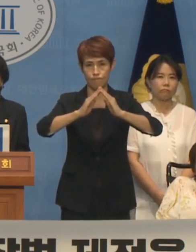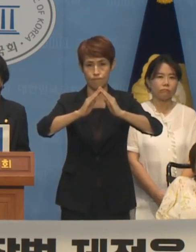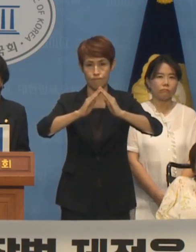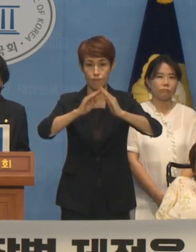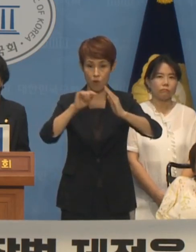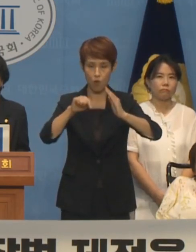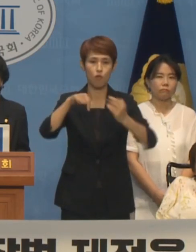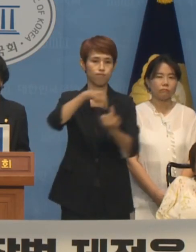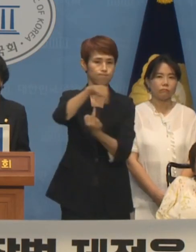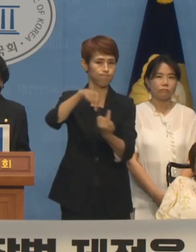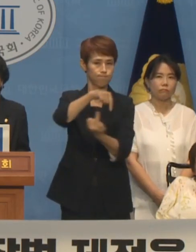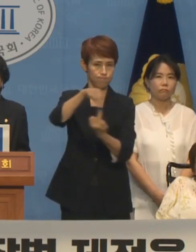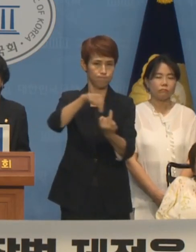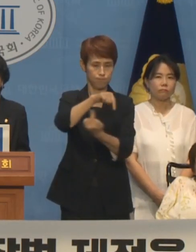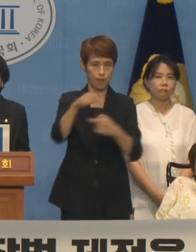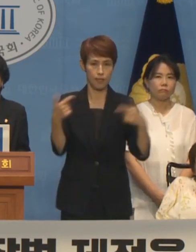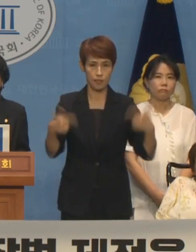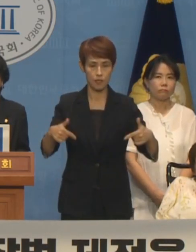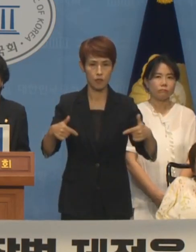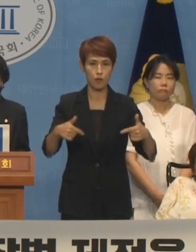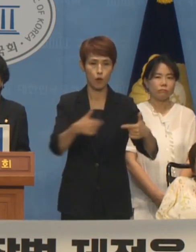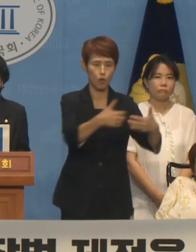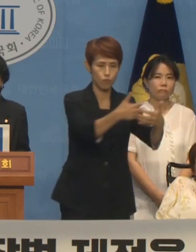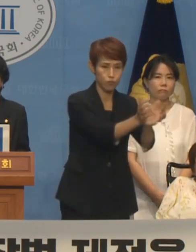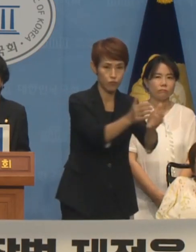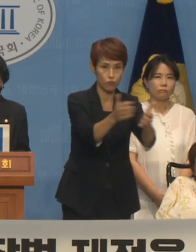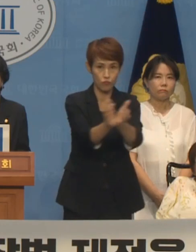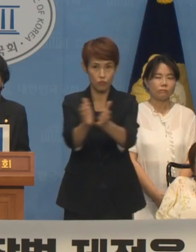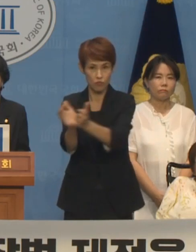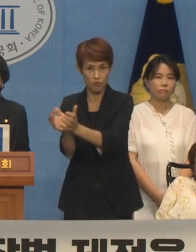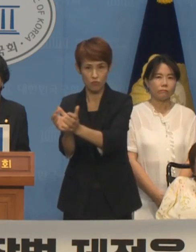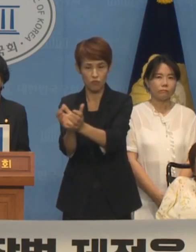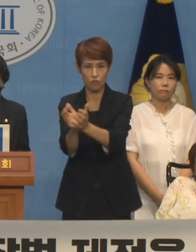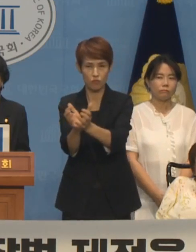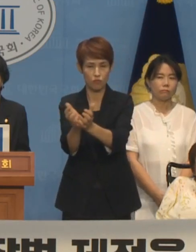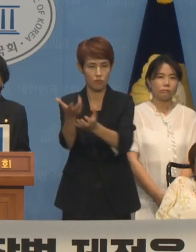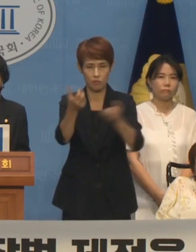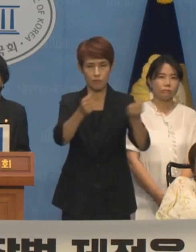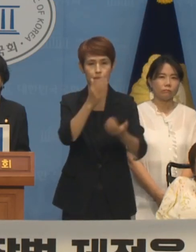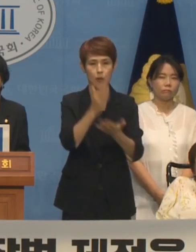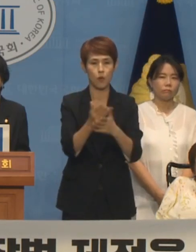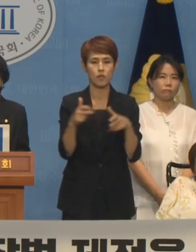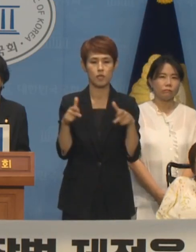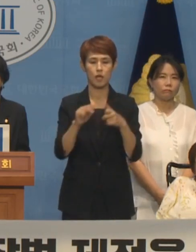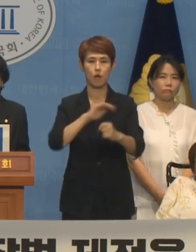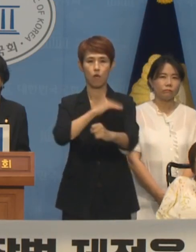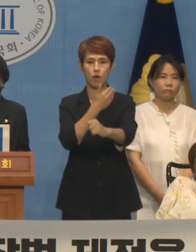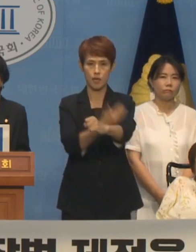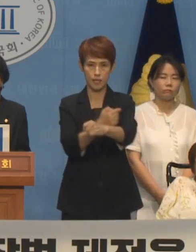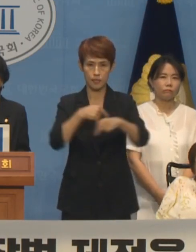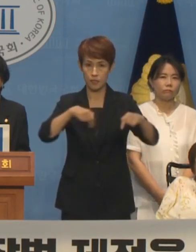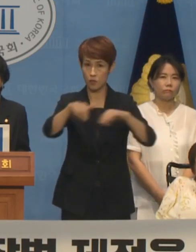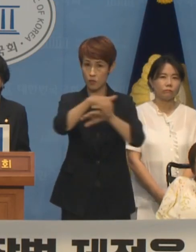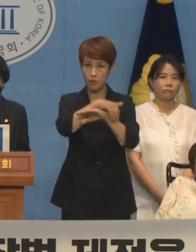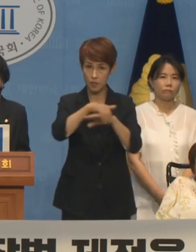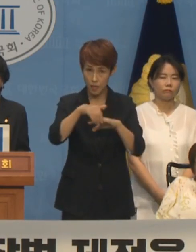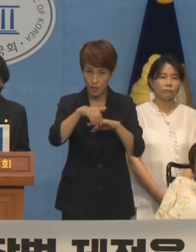상설적으로 운영해 각 부처 간의 장벽을 허물고 장애인 권리 정책과